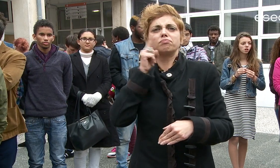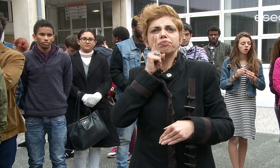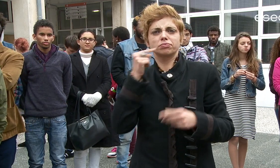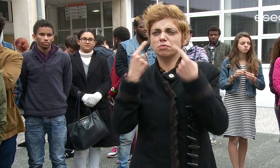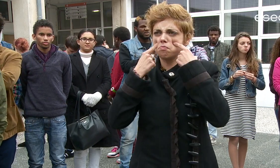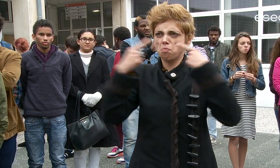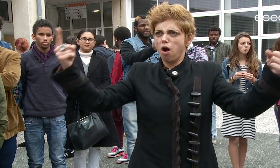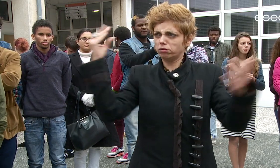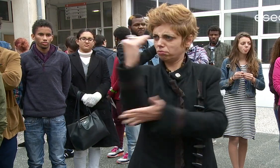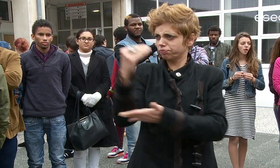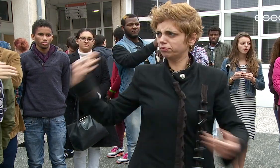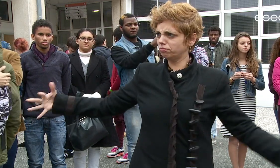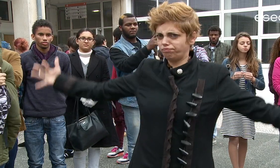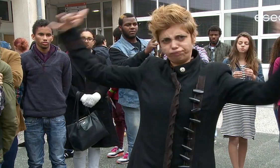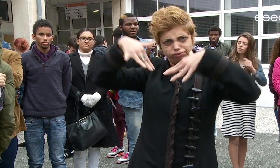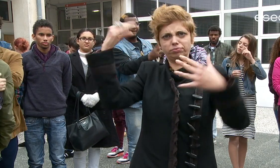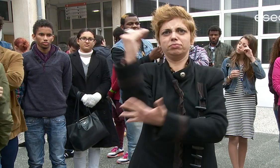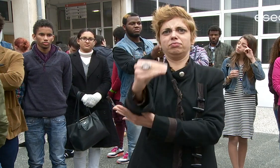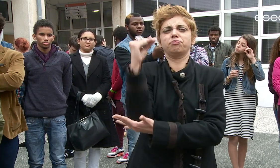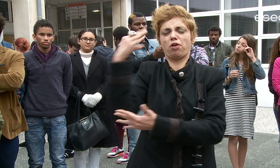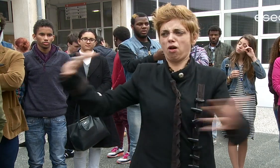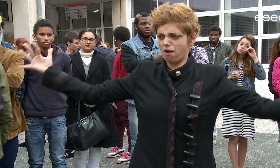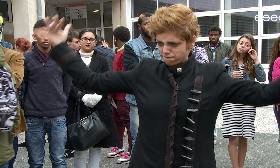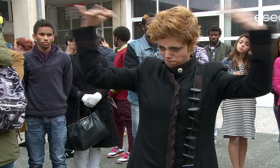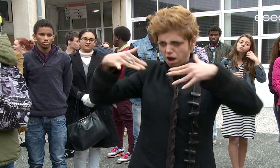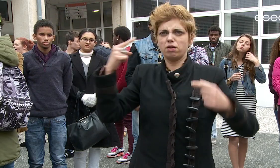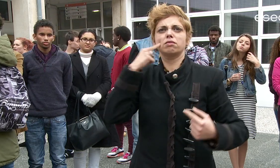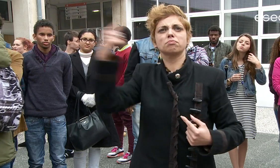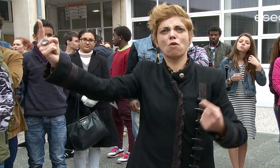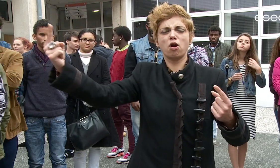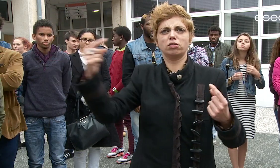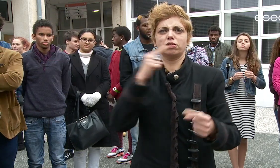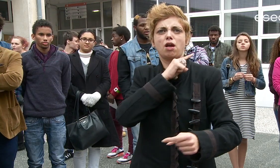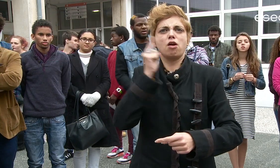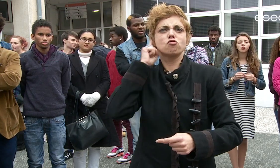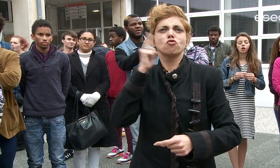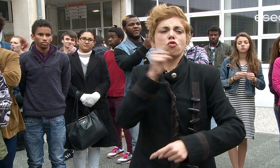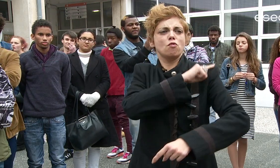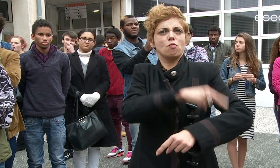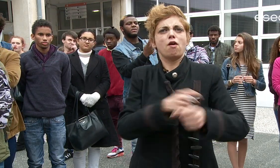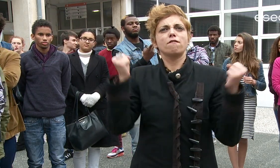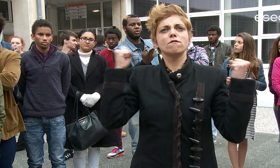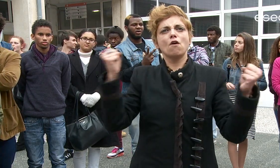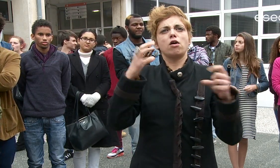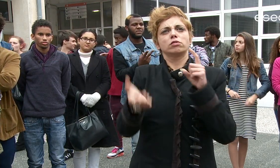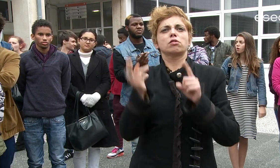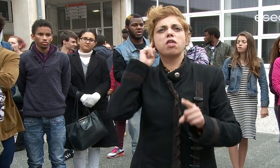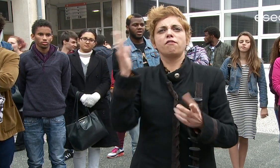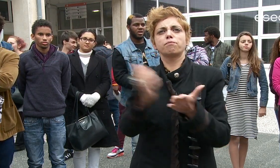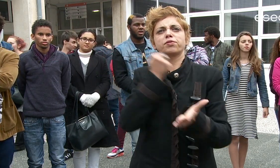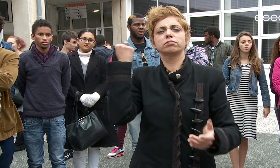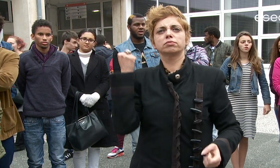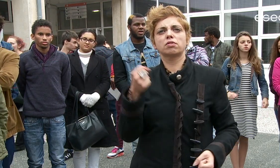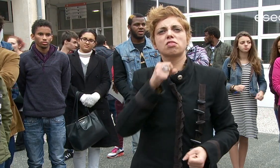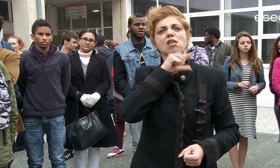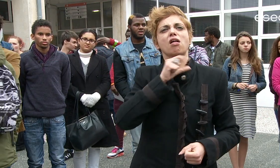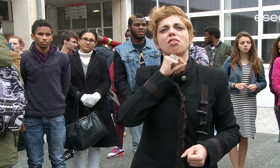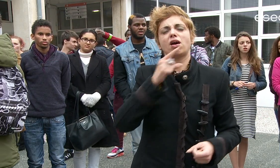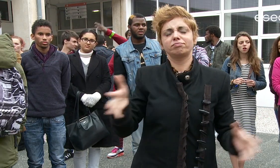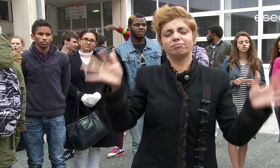igualdade de oportunidades e portanto o Jacob vir aqui é importante e foi importante e é importante mostrar que os surtos têm poder e que tê o Def Gin muito